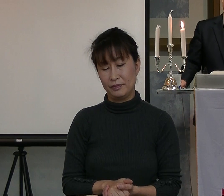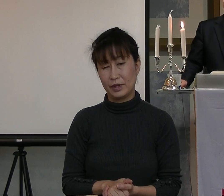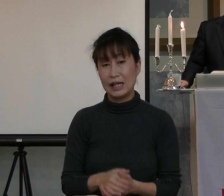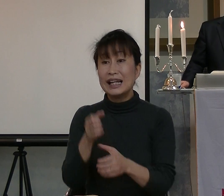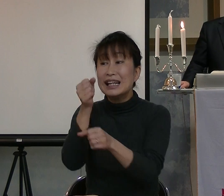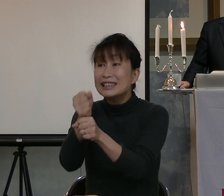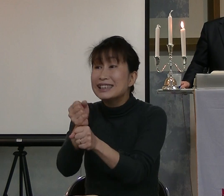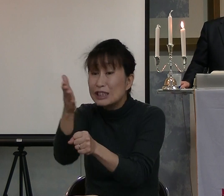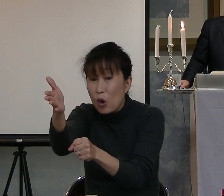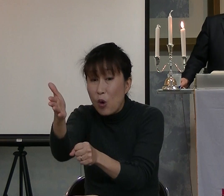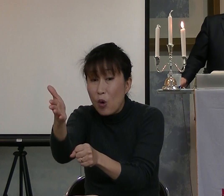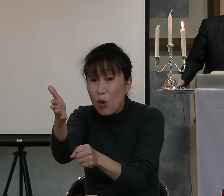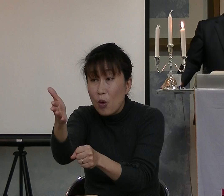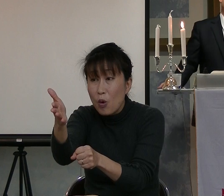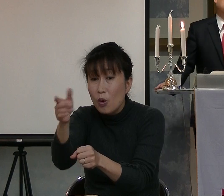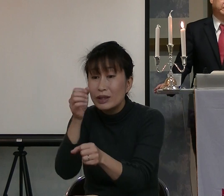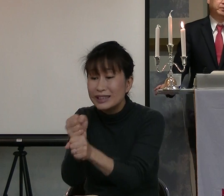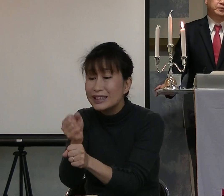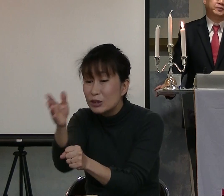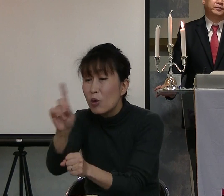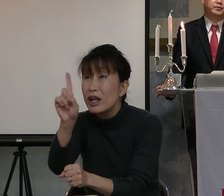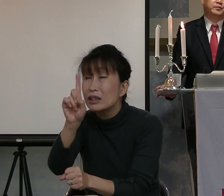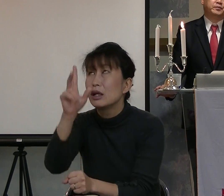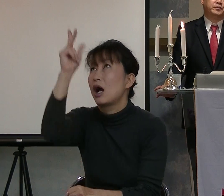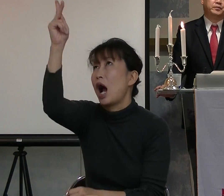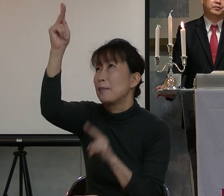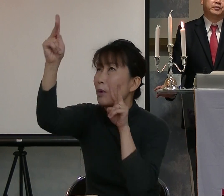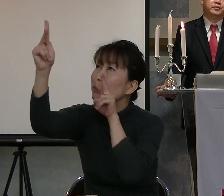信仰は神を仰ぐことなんです。